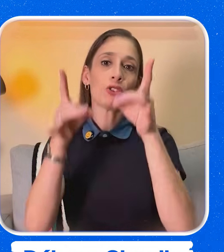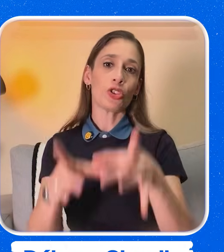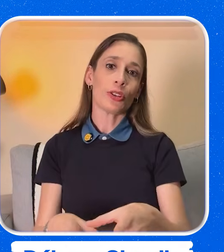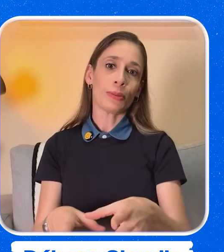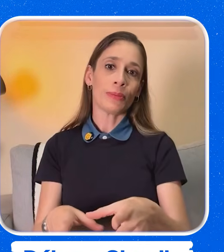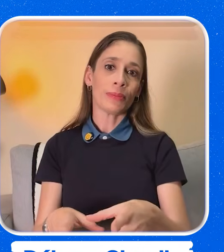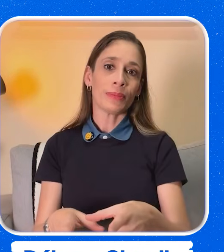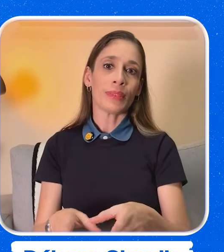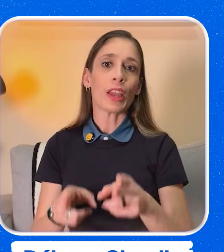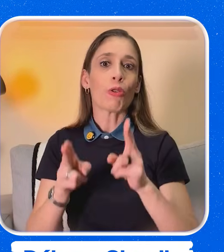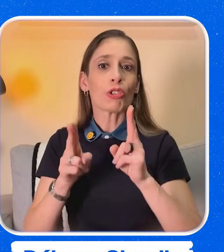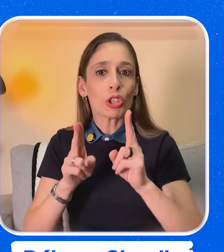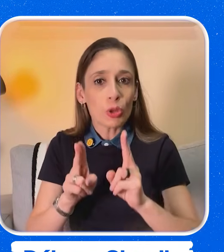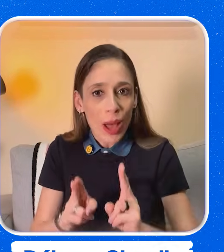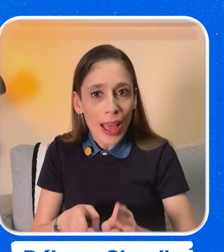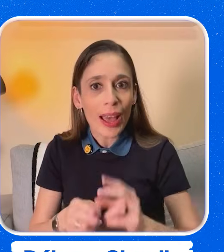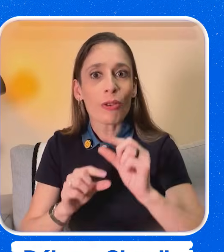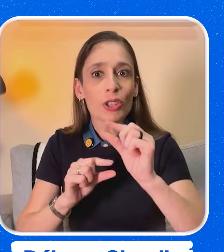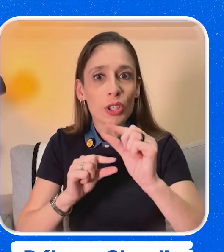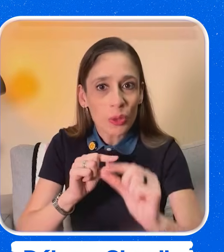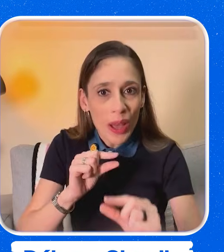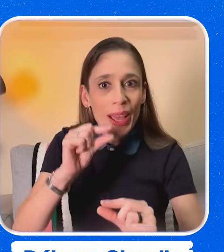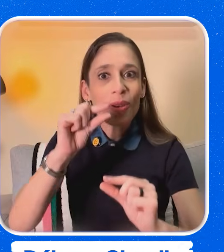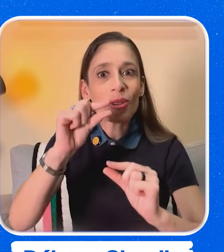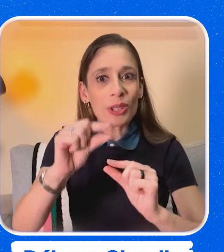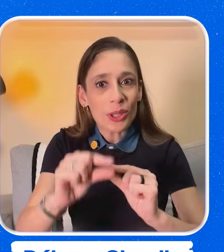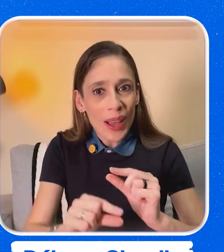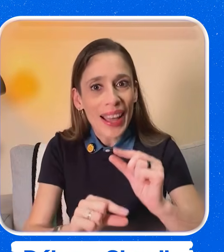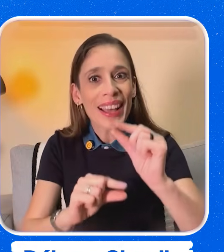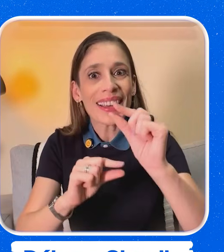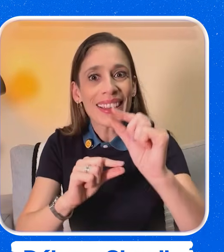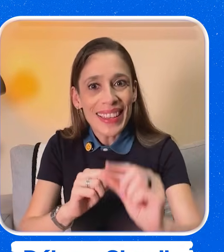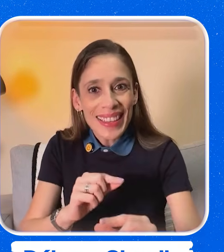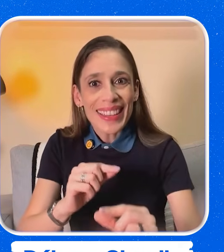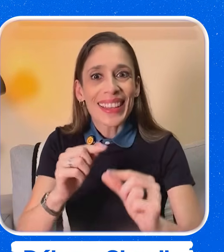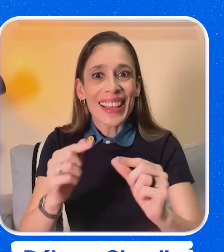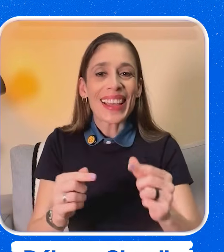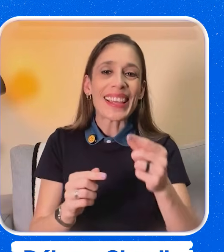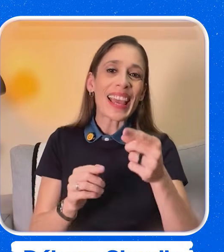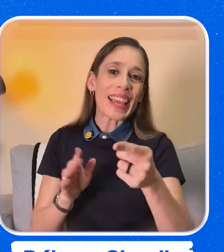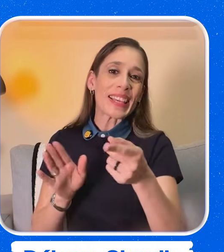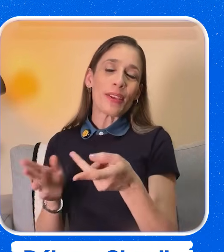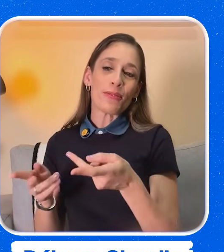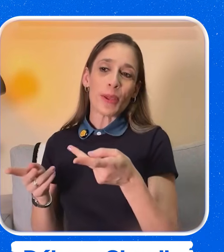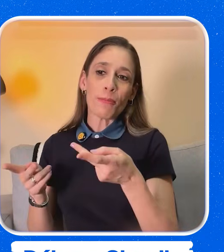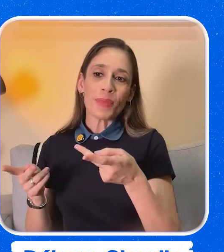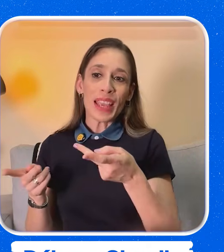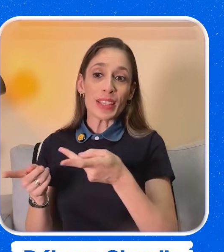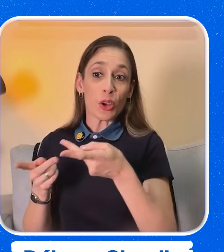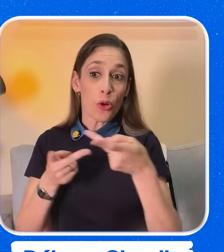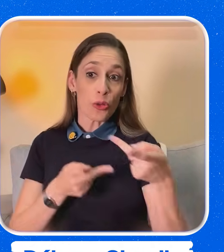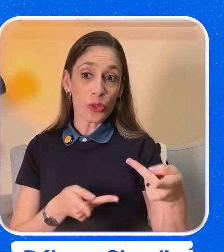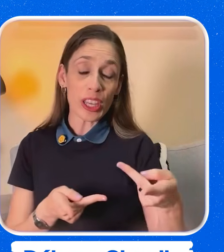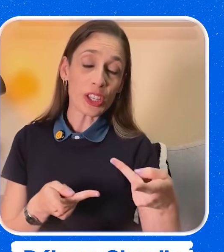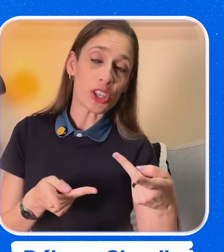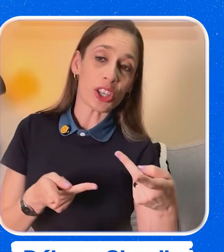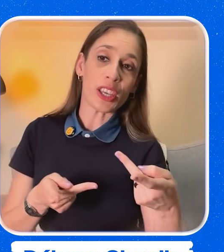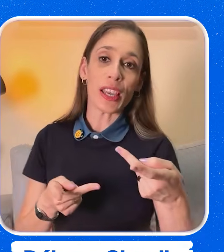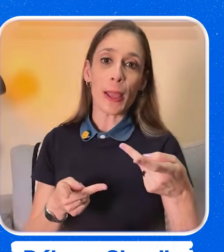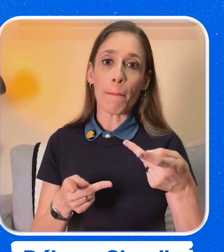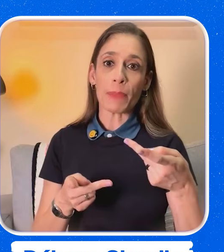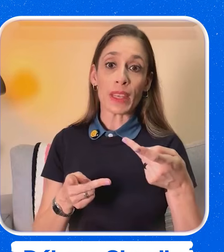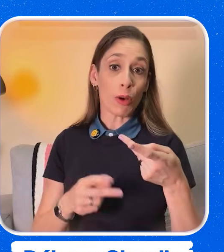Não desistir. É continuar, continuar, continuar e aí teve esse